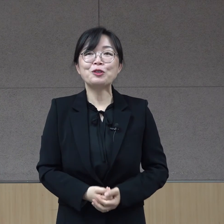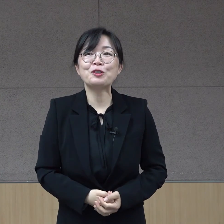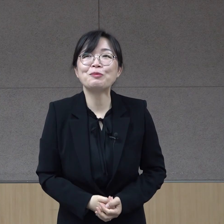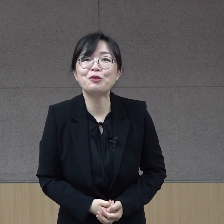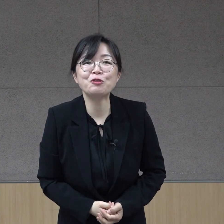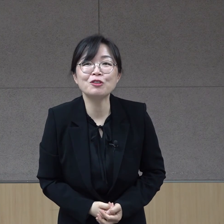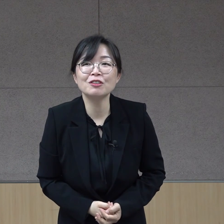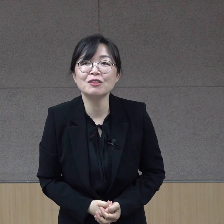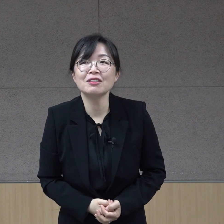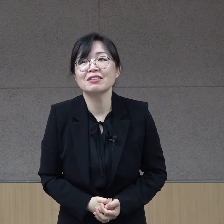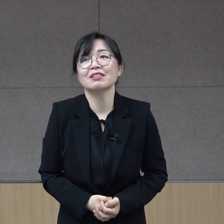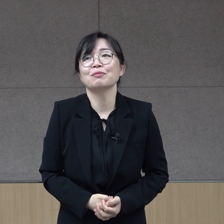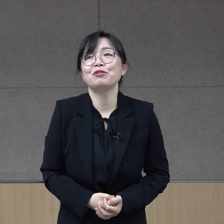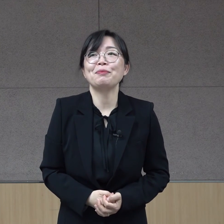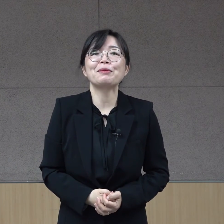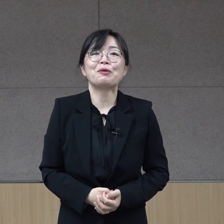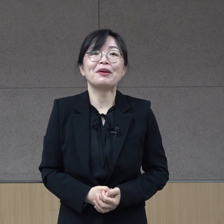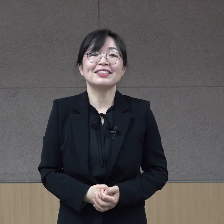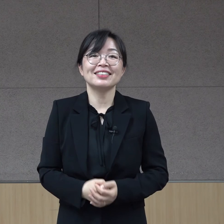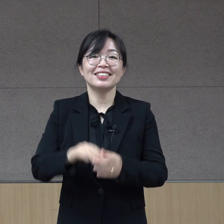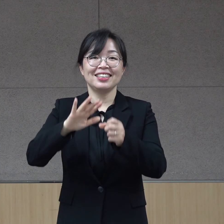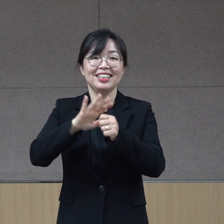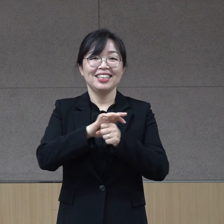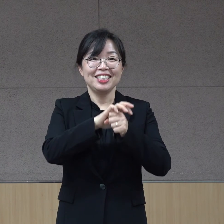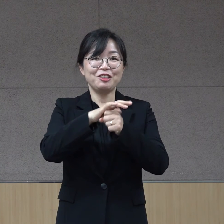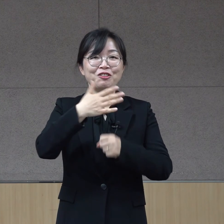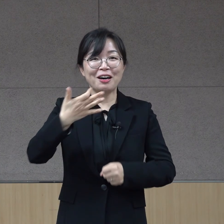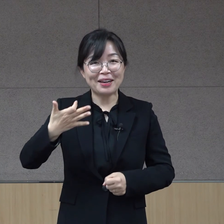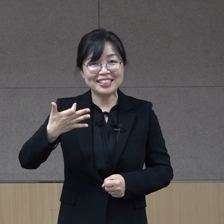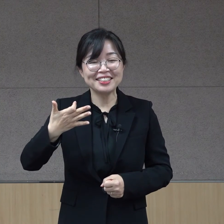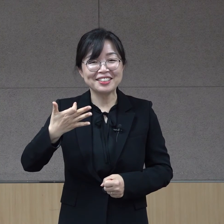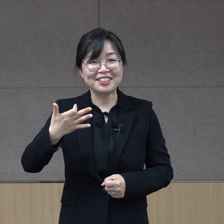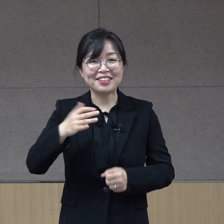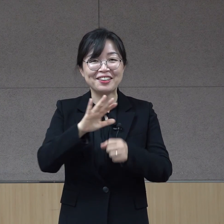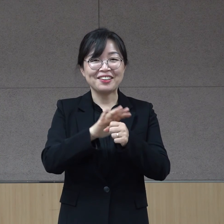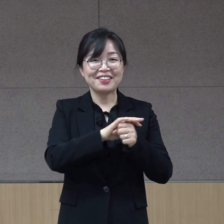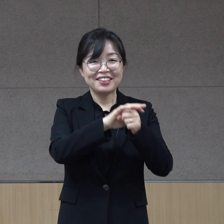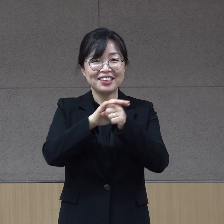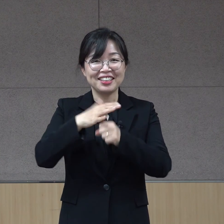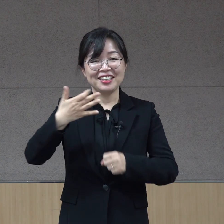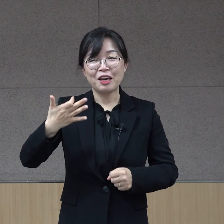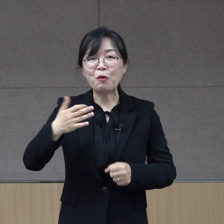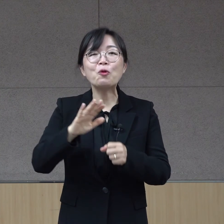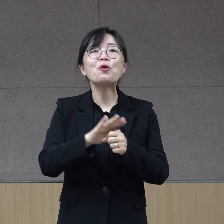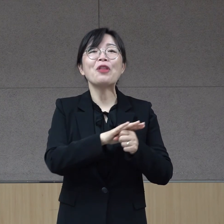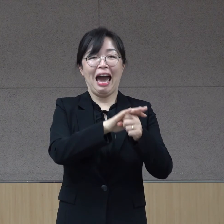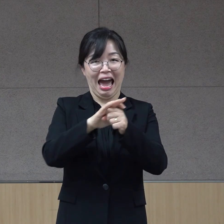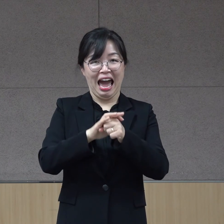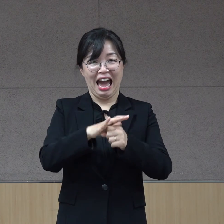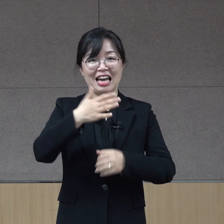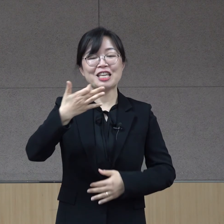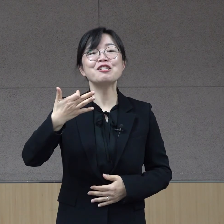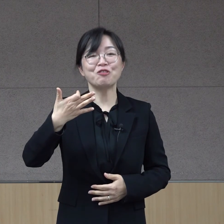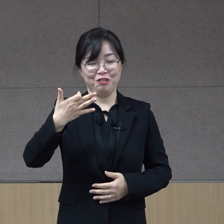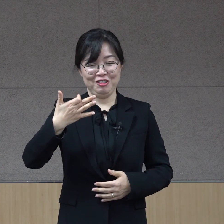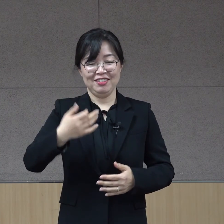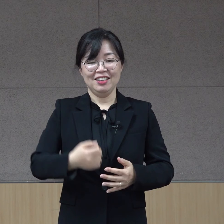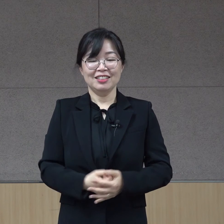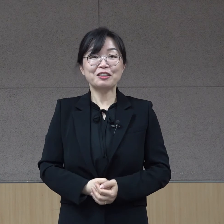요즘 뉴스 그 브리핑 보면은 이수화 많이 쓰거든요. 이게 코로나19. 자,